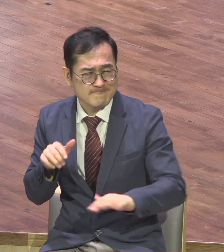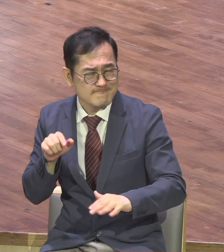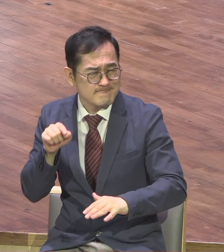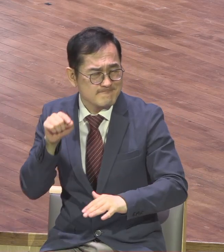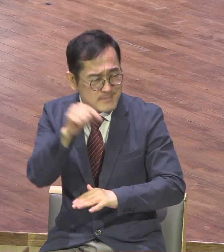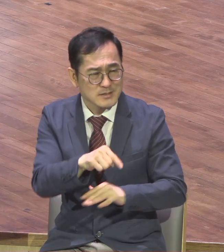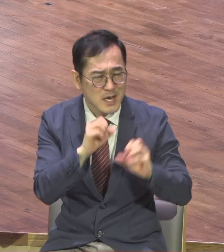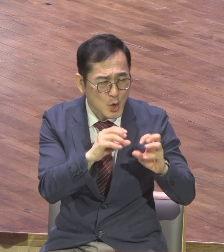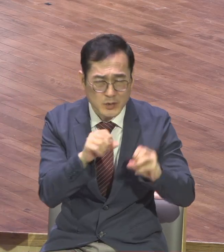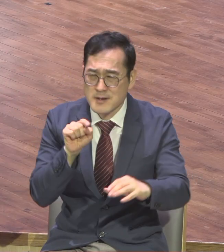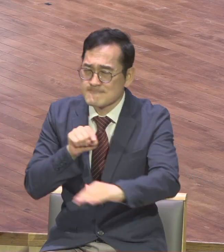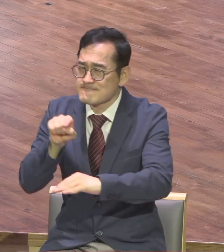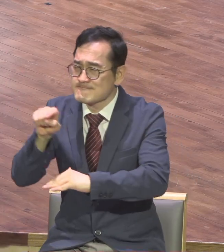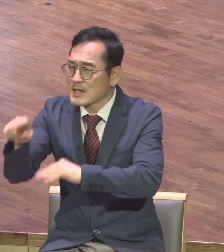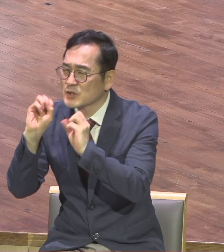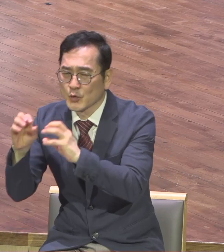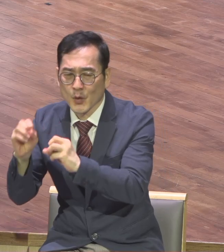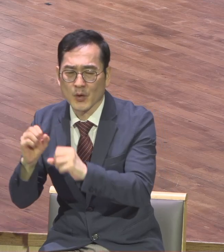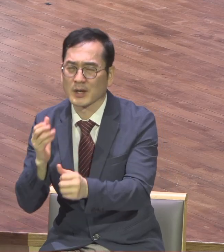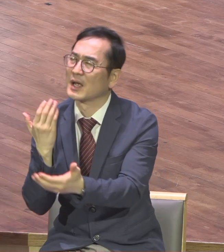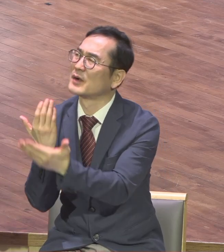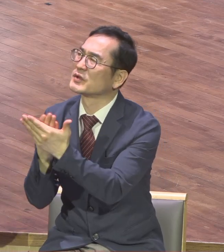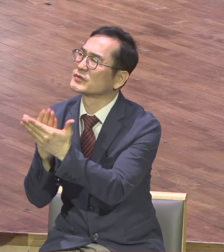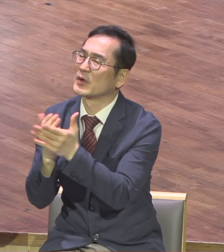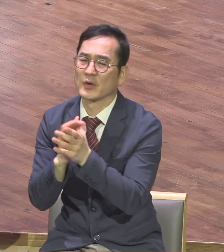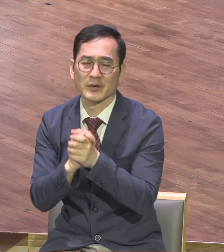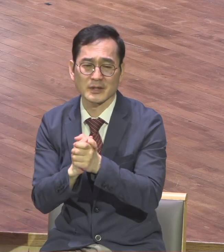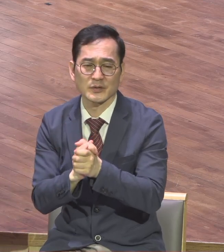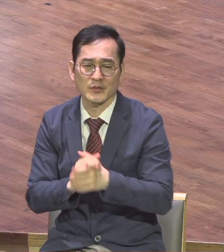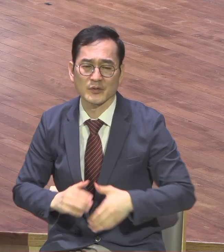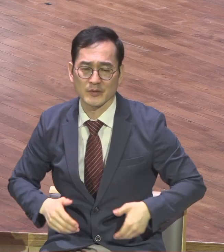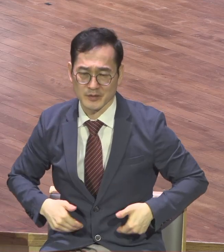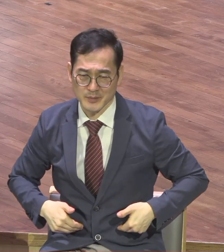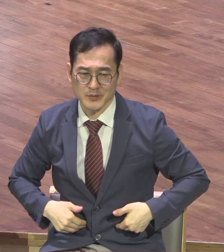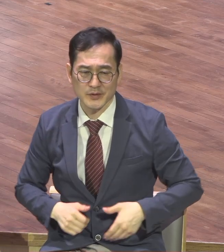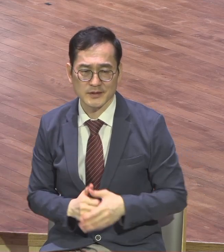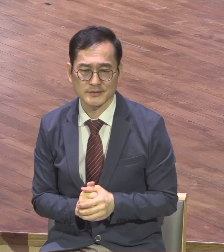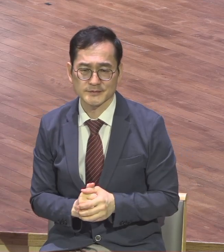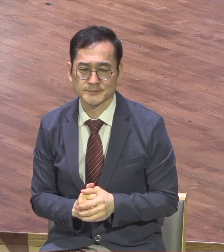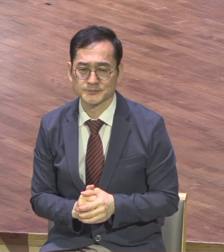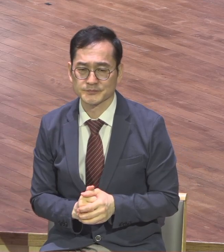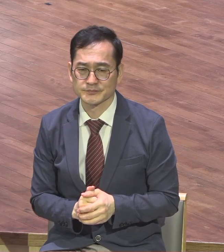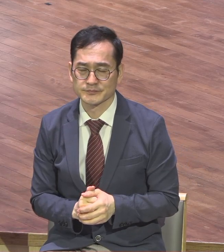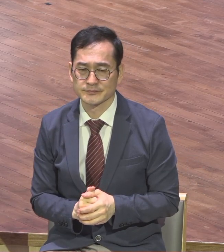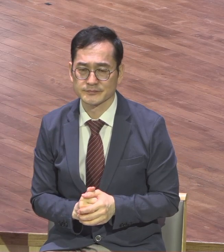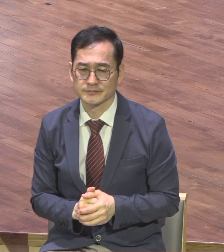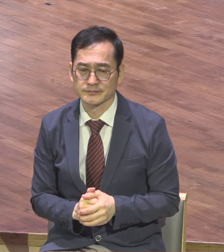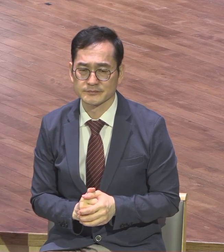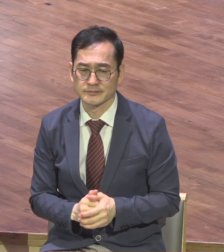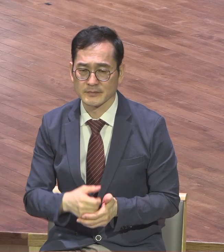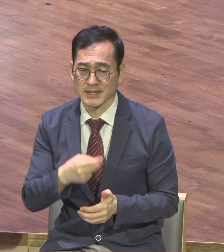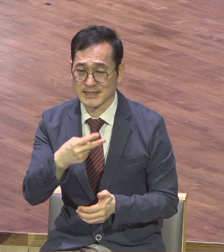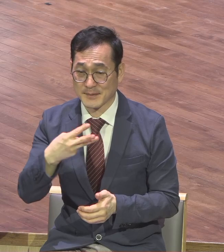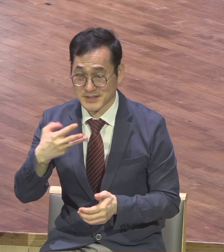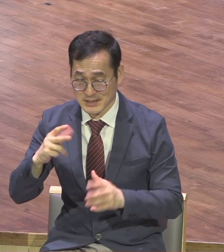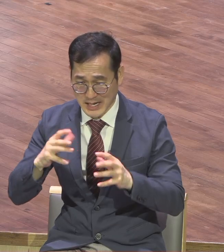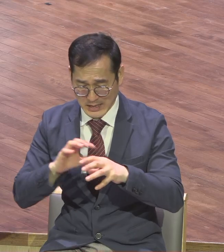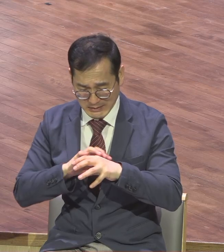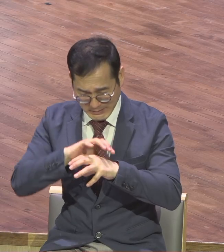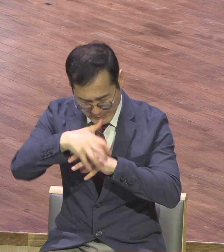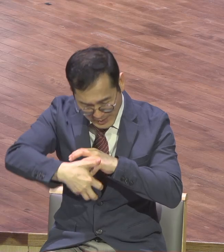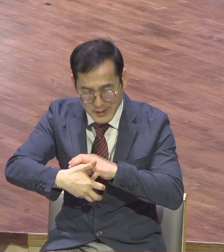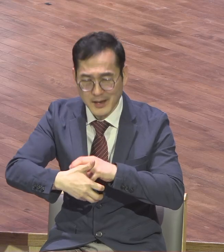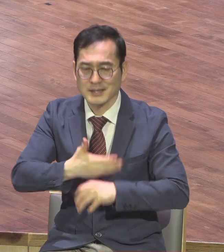기도운동이 나를 통하여 일어나게 하여 주옵소서. 그래서 237 이 지경을 넓혀나가는 그리스도의 절대 제자들